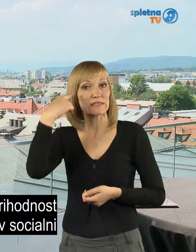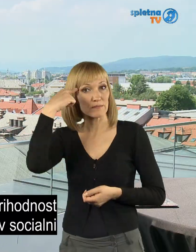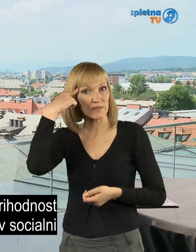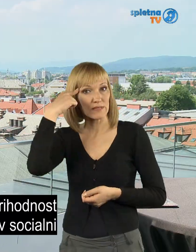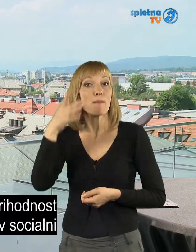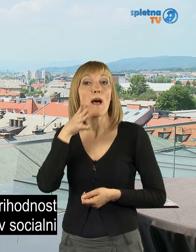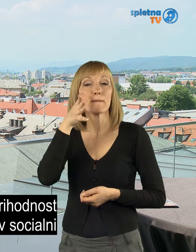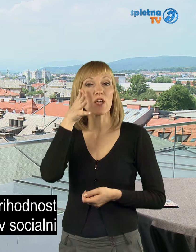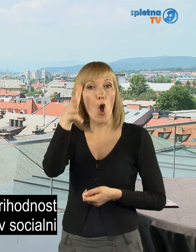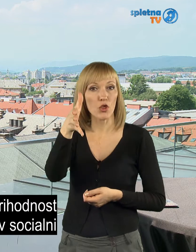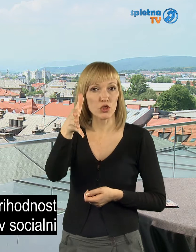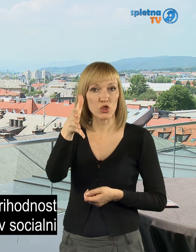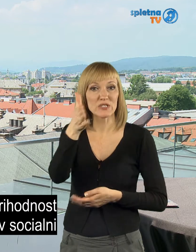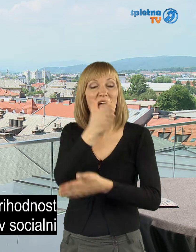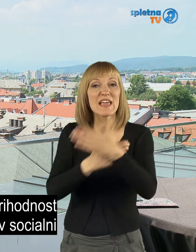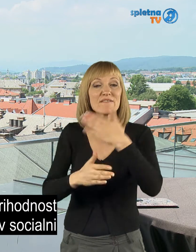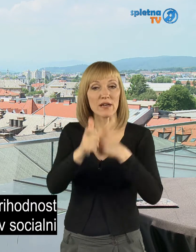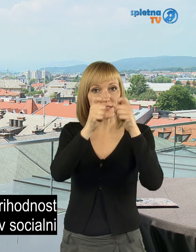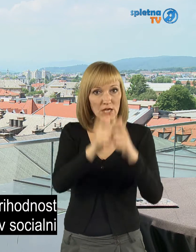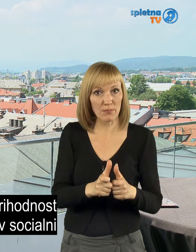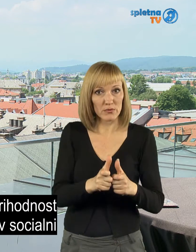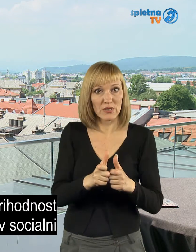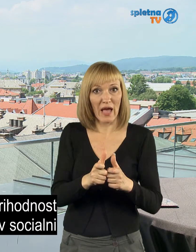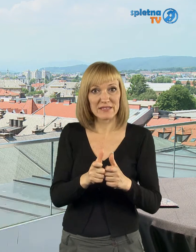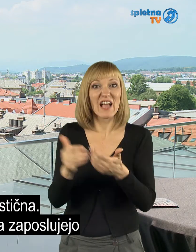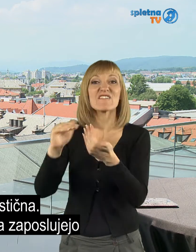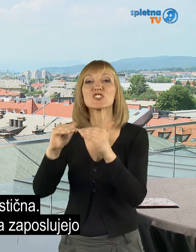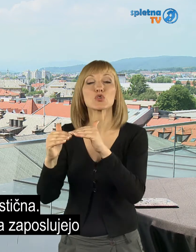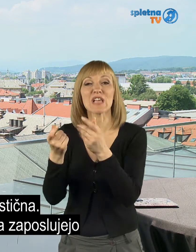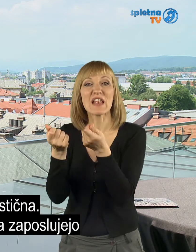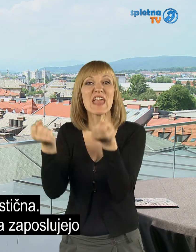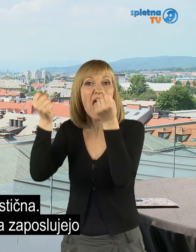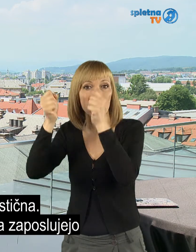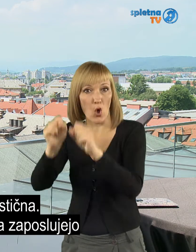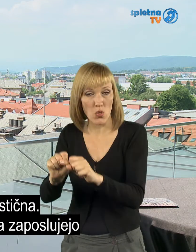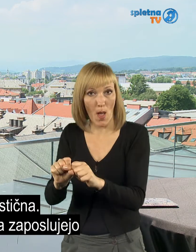Ocenjujem, da je prihodnost invalidskih podjetij v socialni ekonomiji